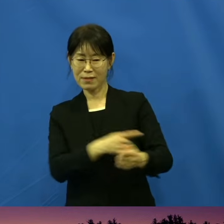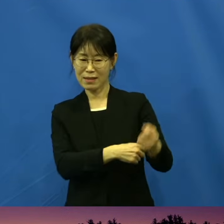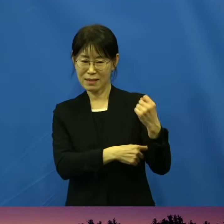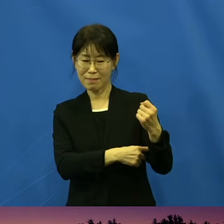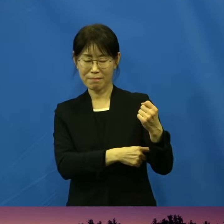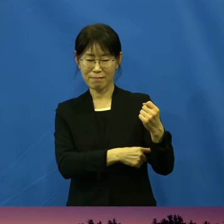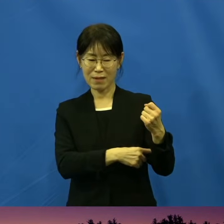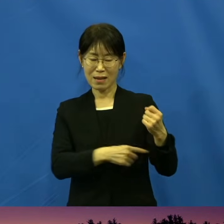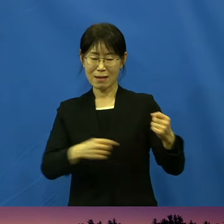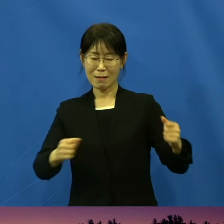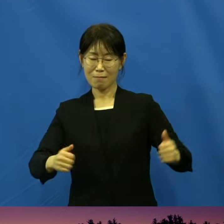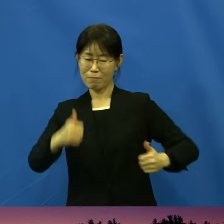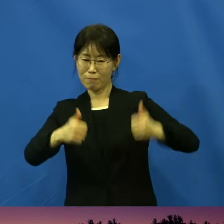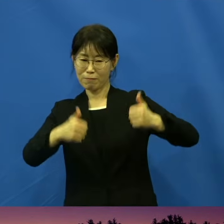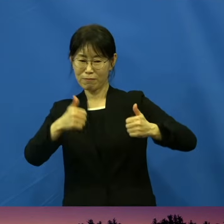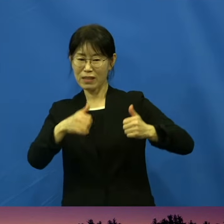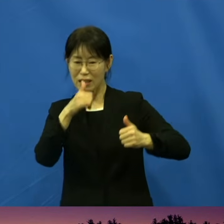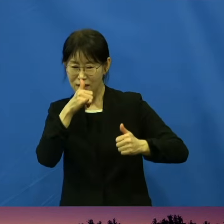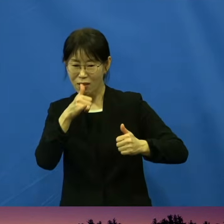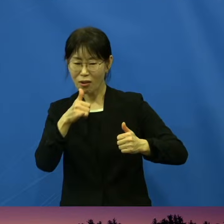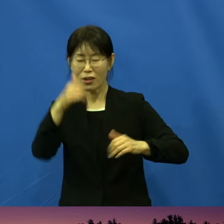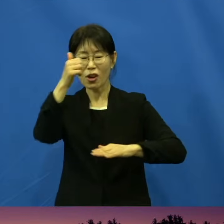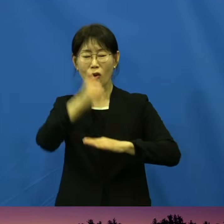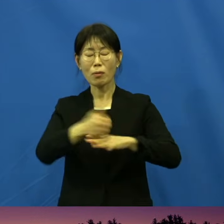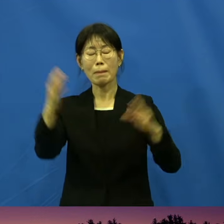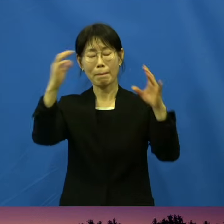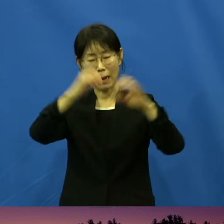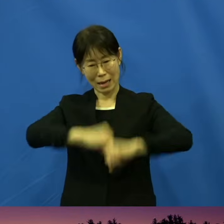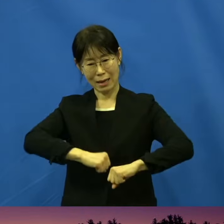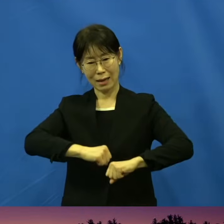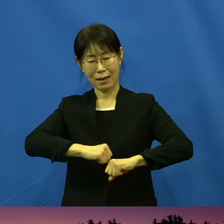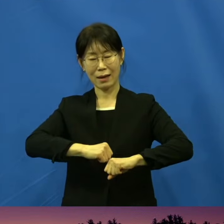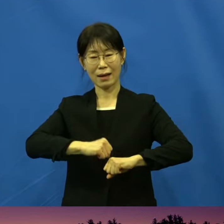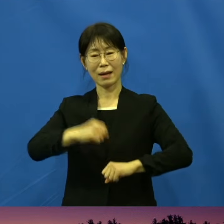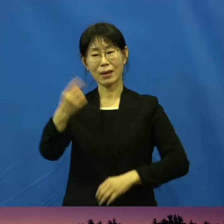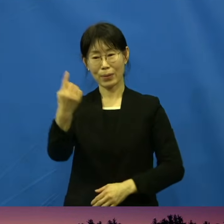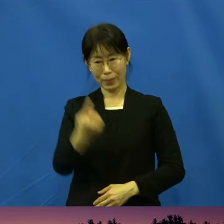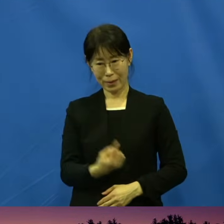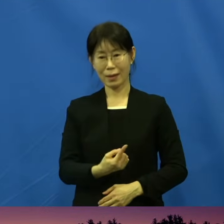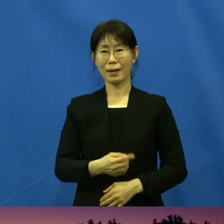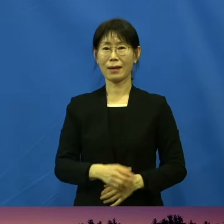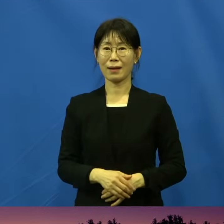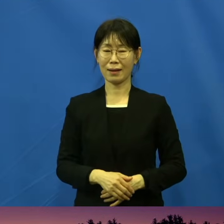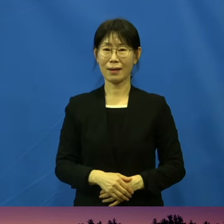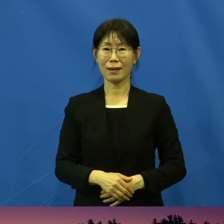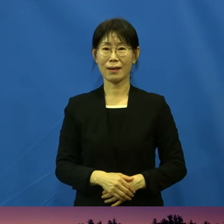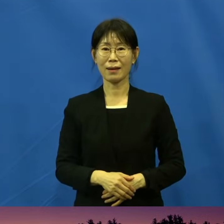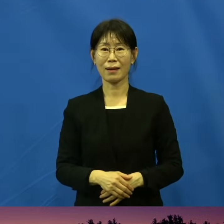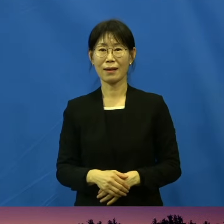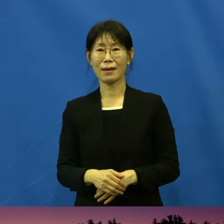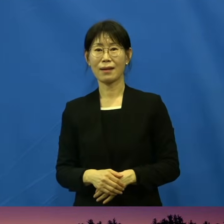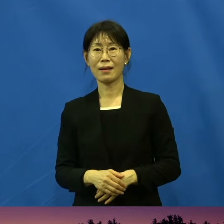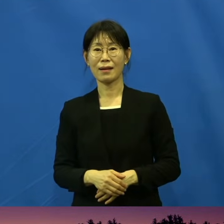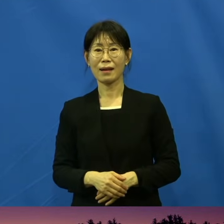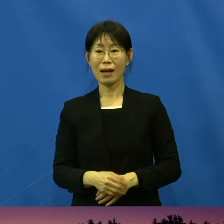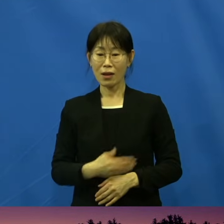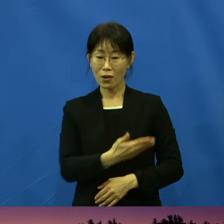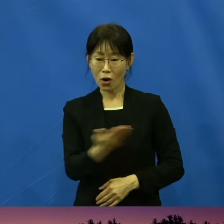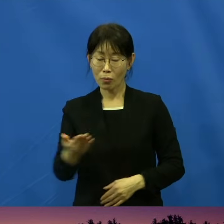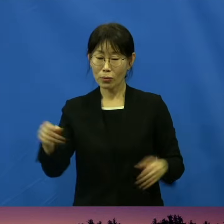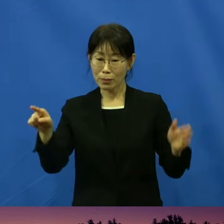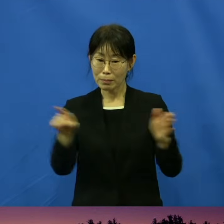그런 방식은 이전의 우리의 모습들이어서 투쟁하고, 그죠? 쟁취해내고 획득하고.